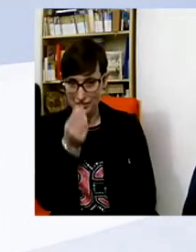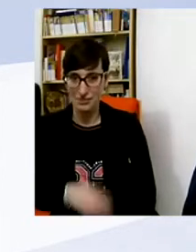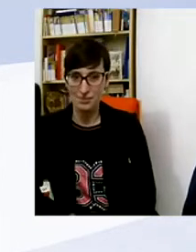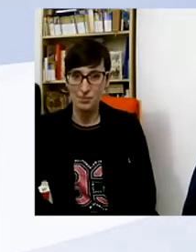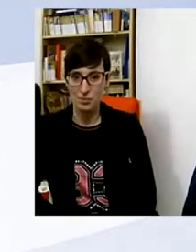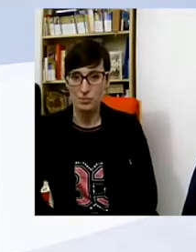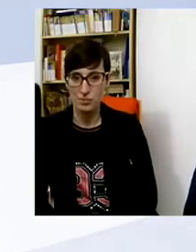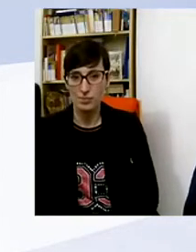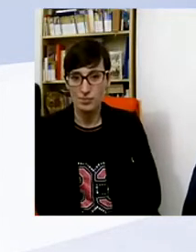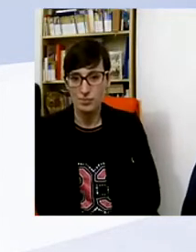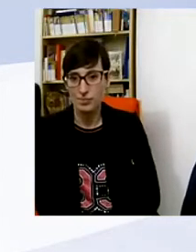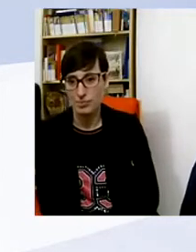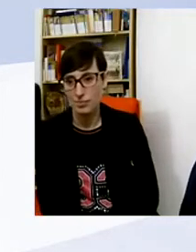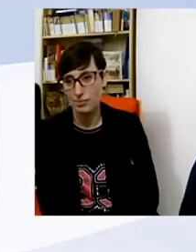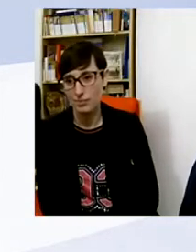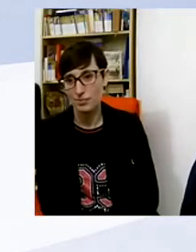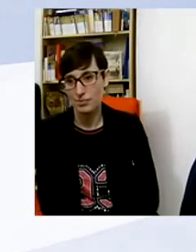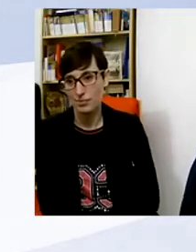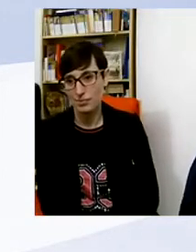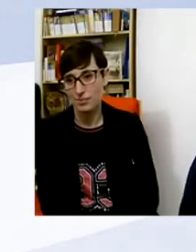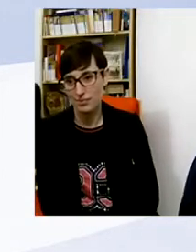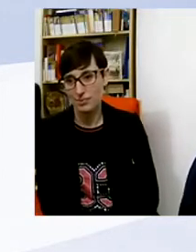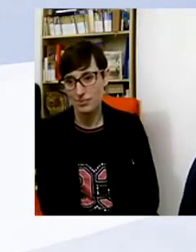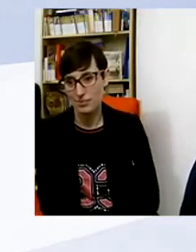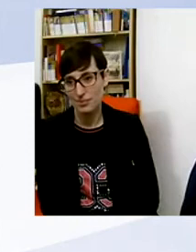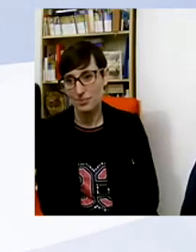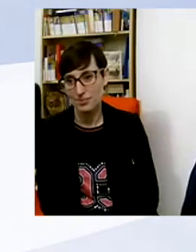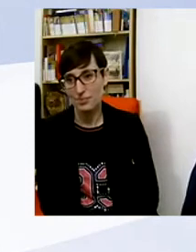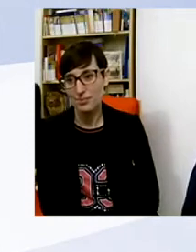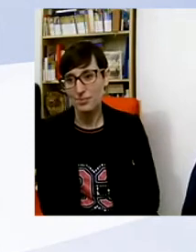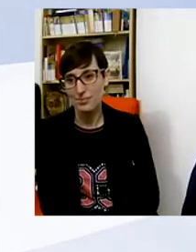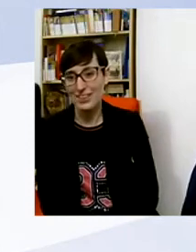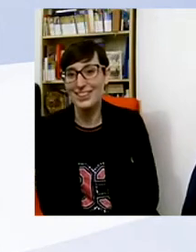essere più organizzati. Ma credo che sia fuggita la Manu, ha sentito ragione. Sbattere la porta.